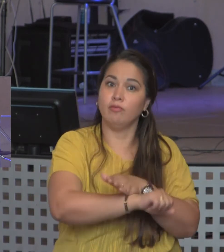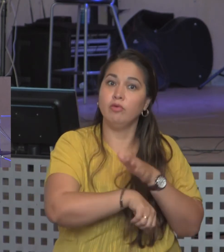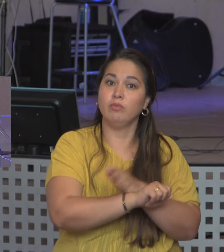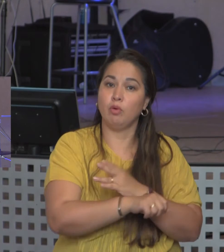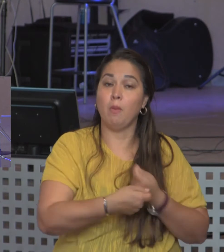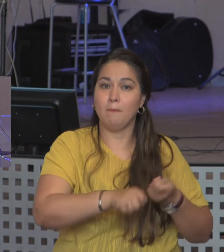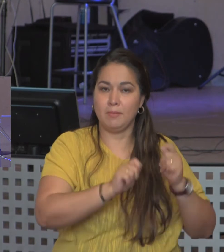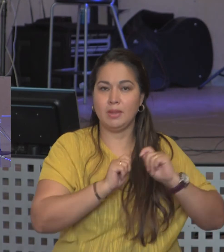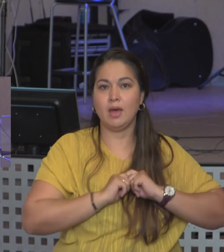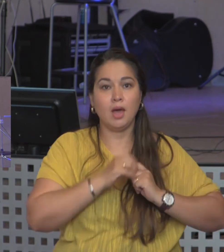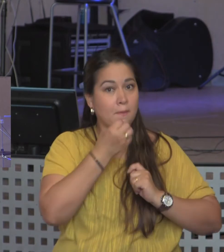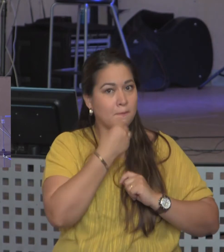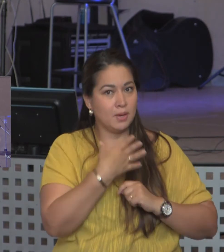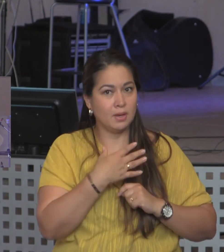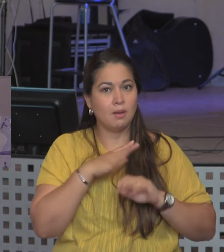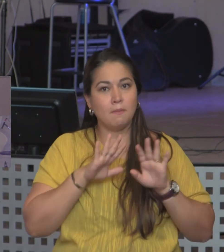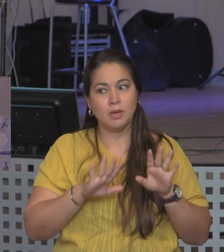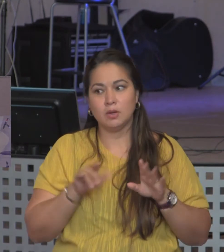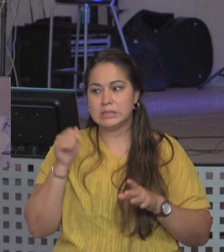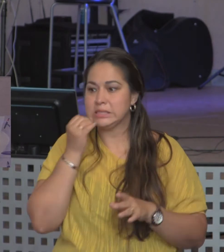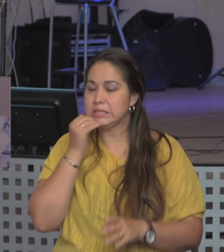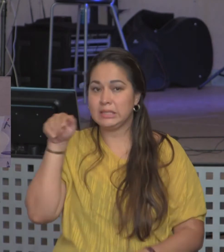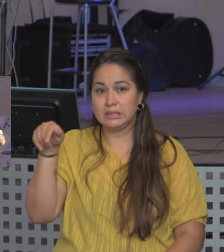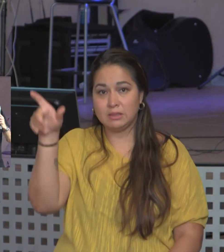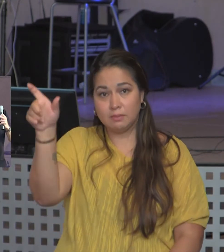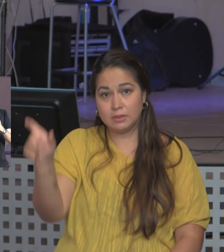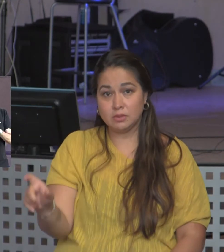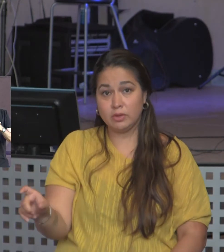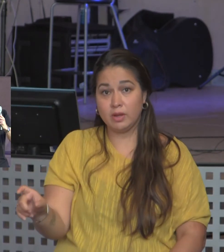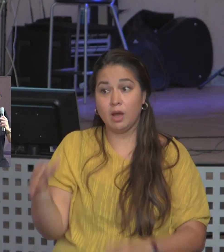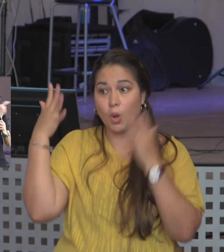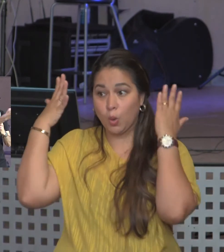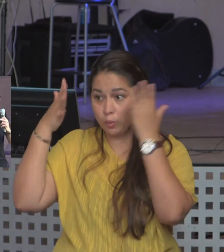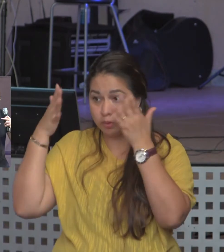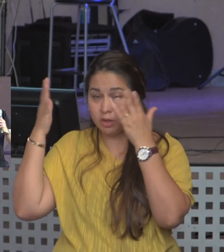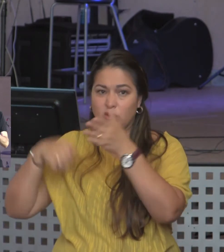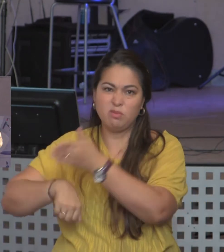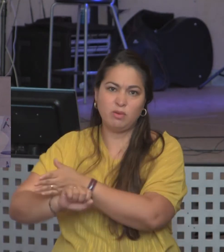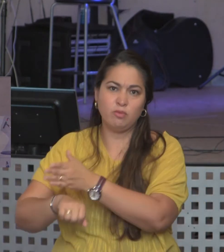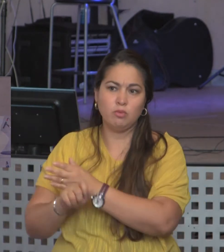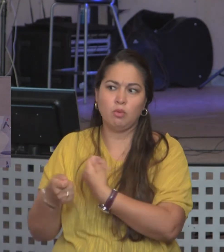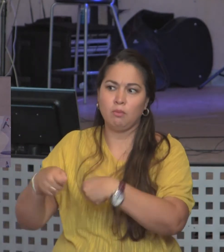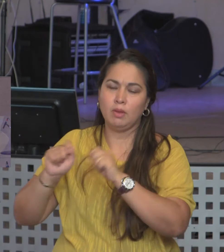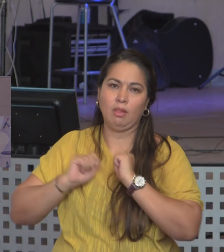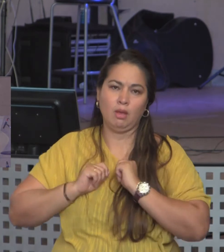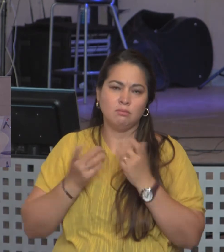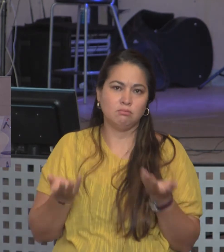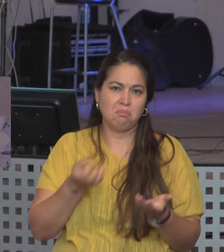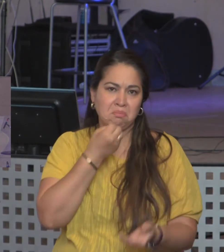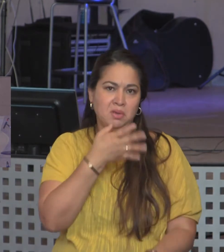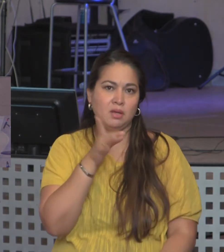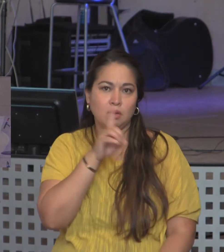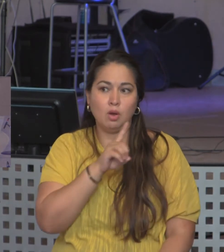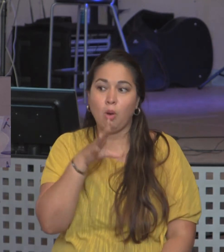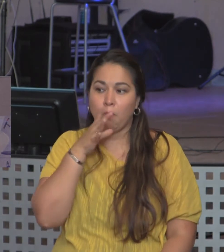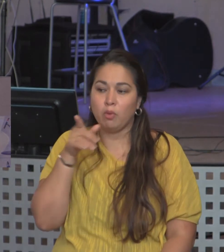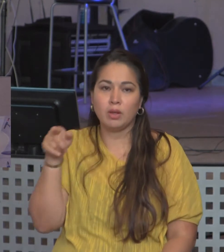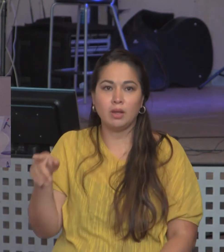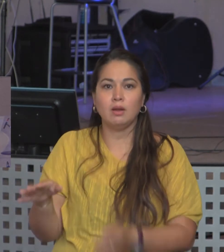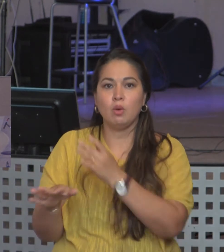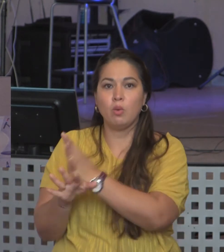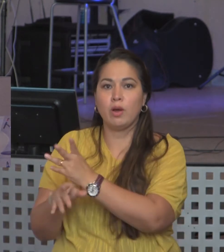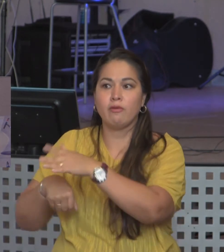Pues en todo esto igual. ¿Por qué lo digo? No tanto para nosotros, para hacer diferencia entre... No, lo digo para hacer la